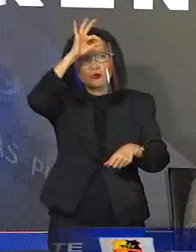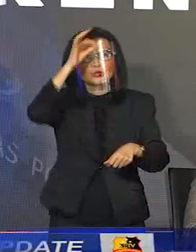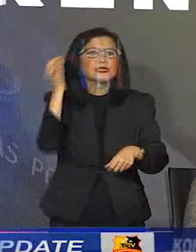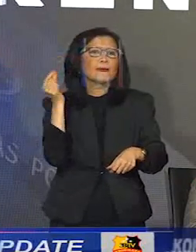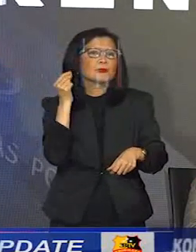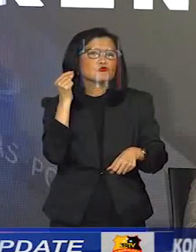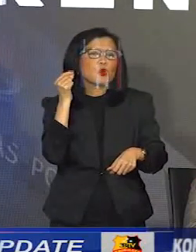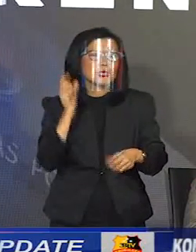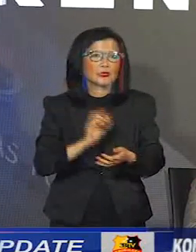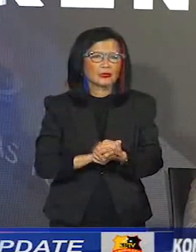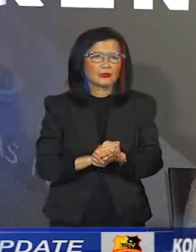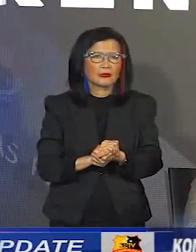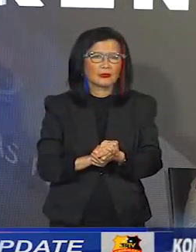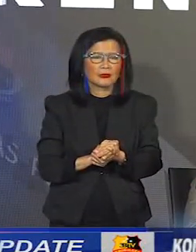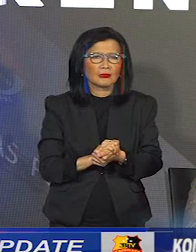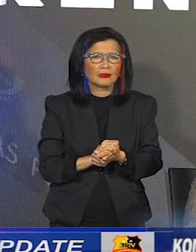polisi wanita